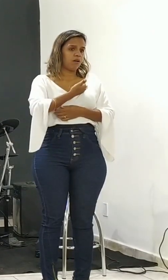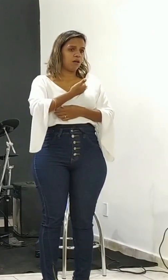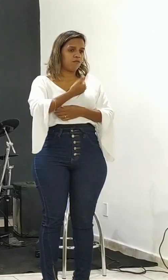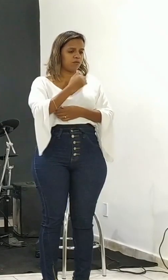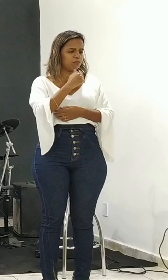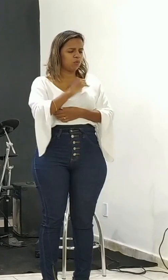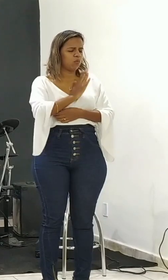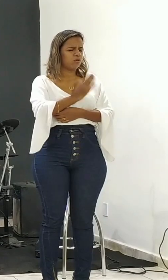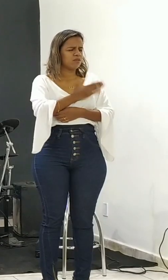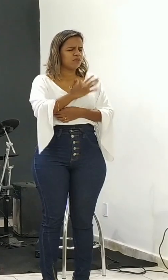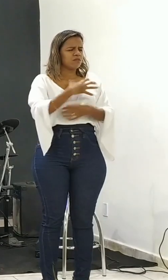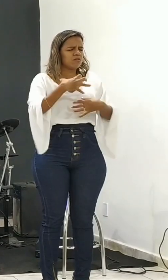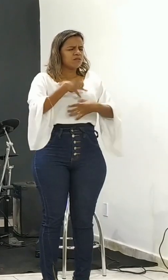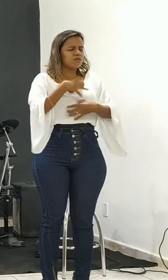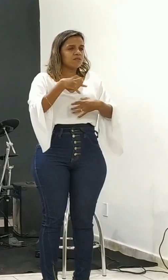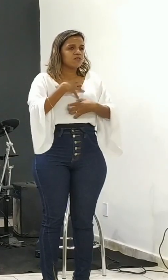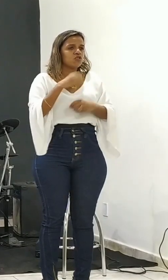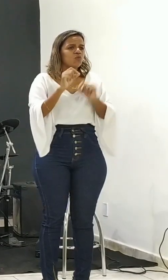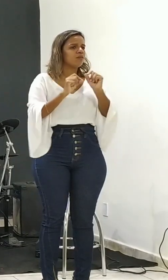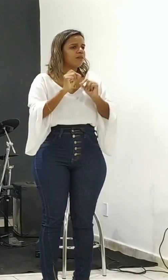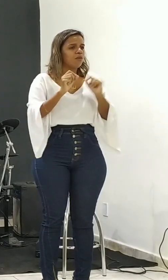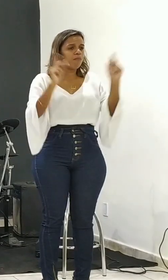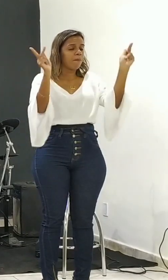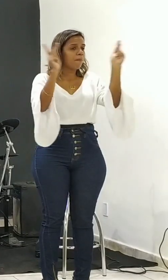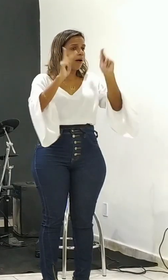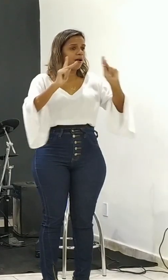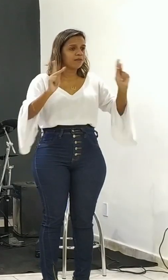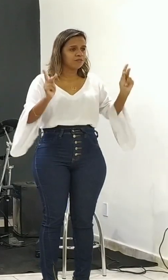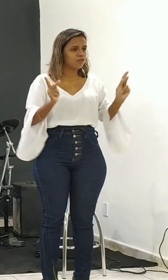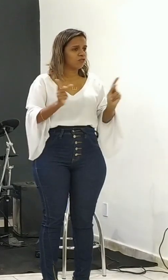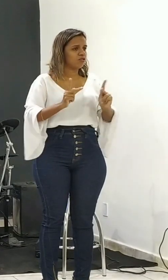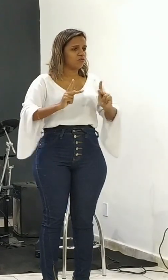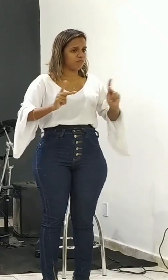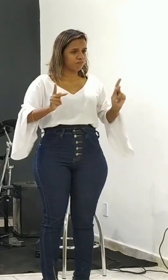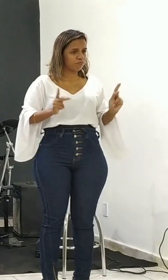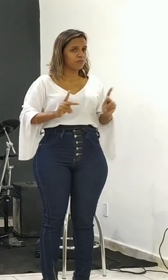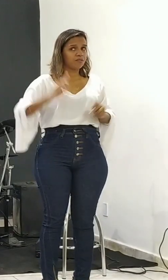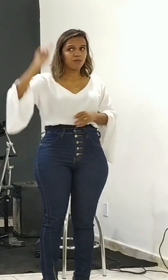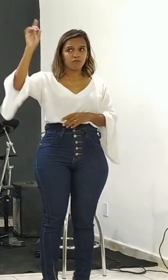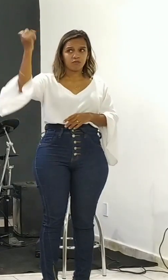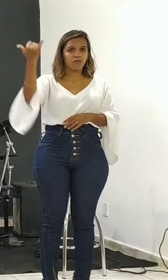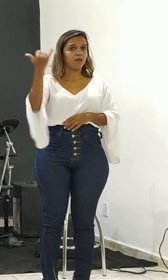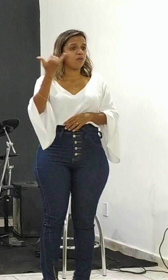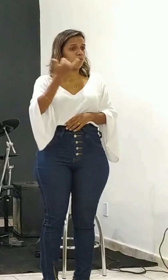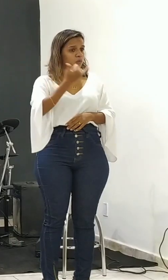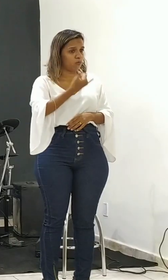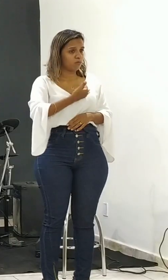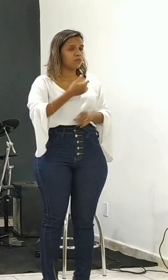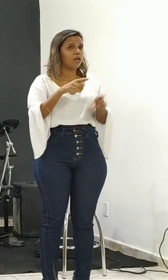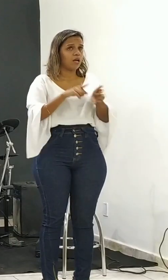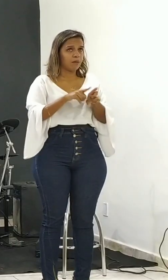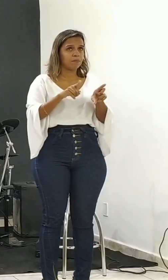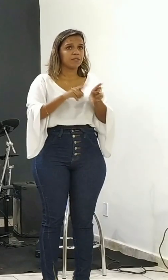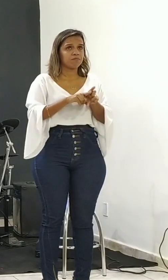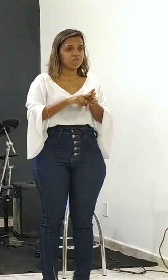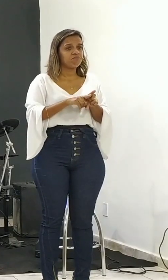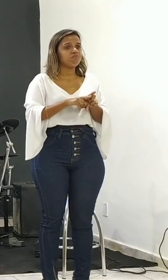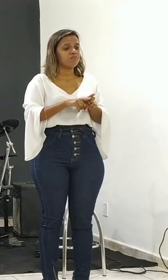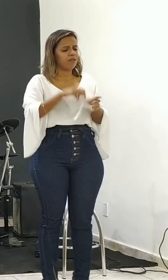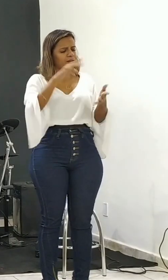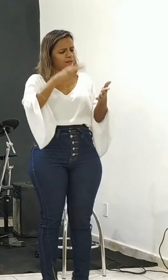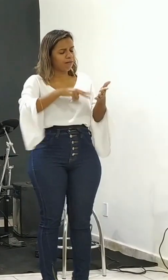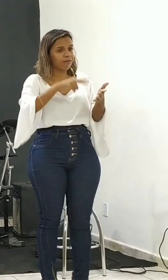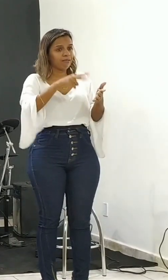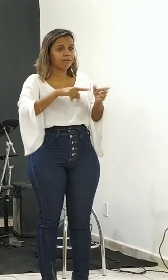começou a me trazer uma paz que eu não conseguia entender. E aí ele fala também comigo no mesmo capítulo do livro, o autor manda